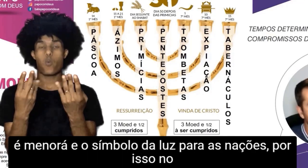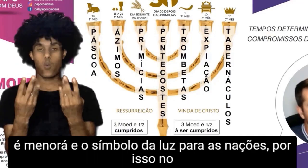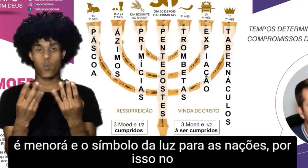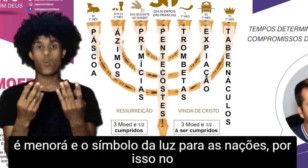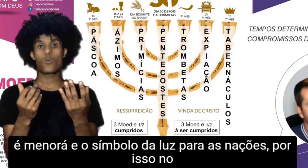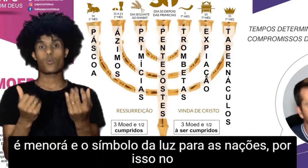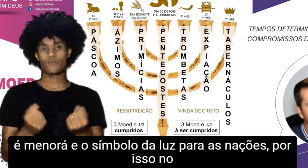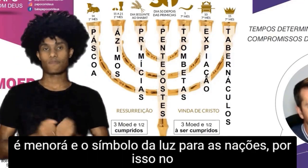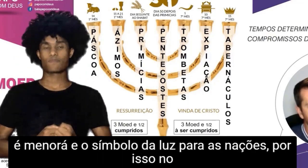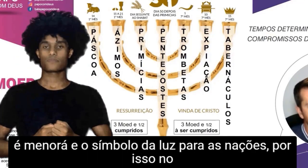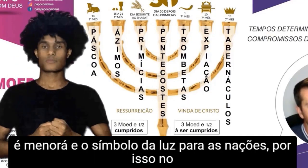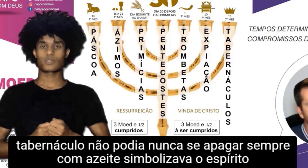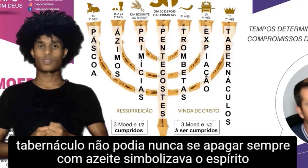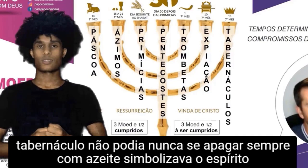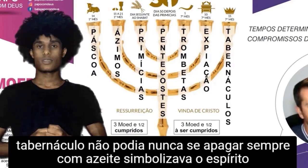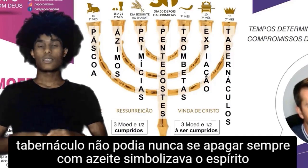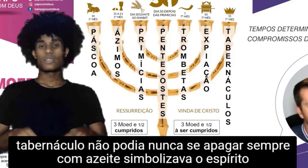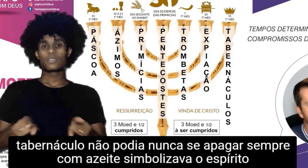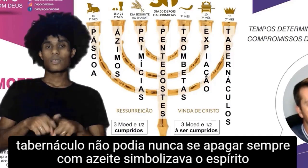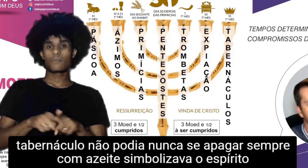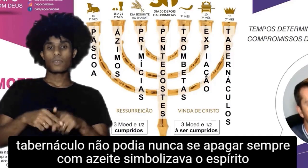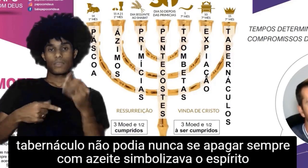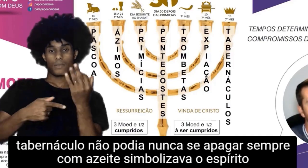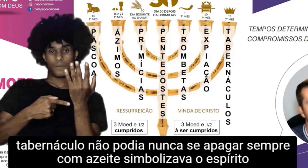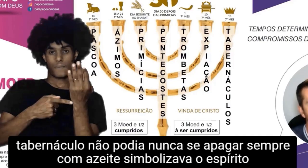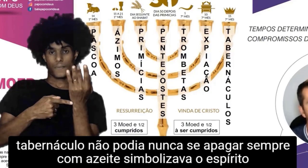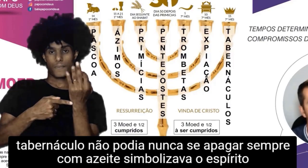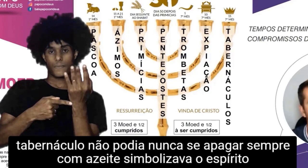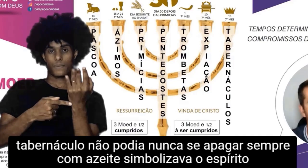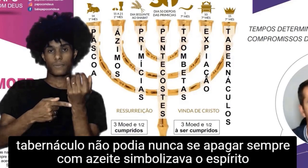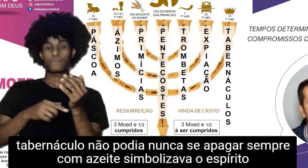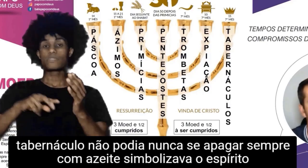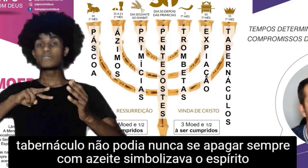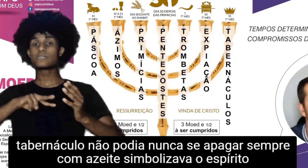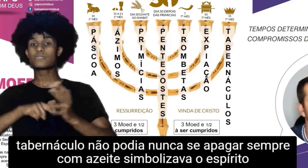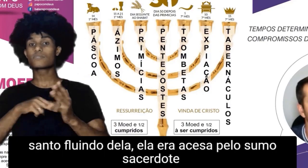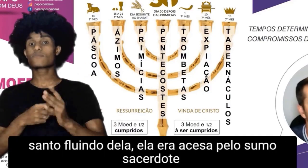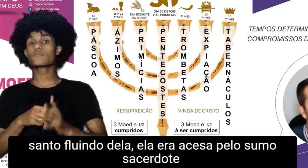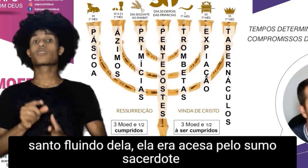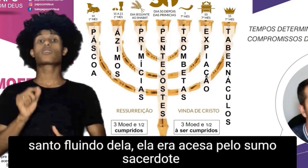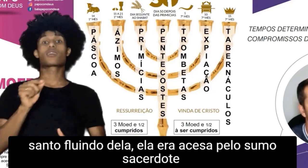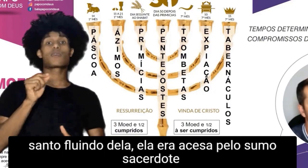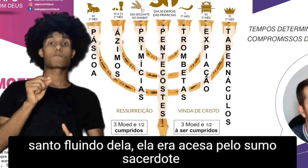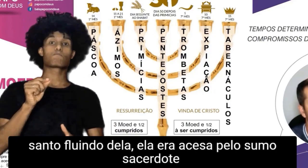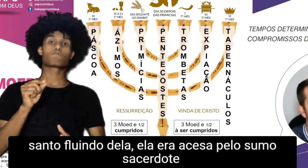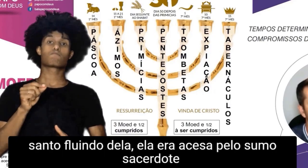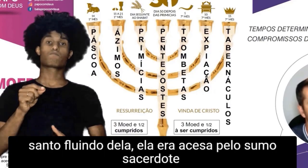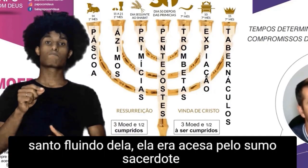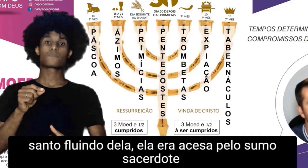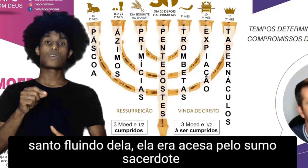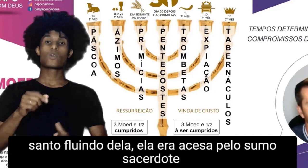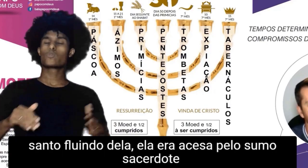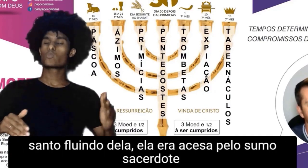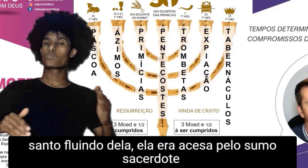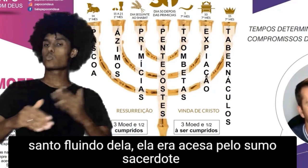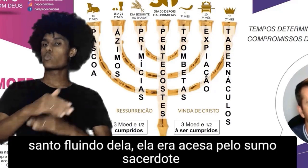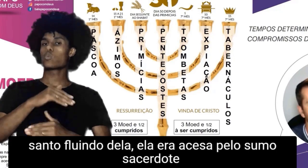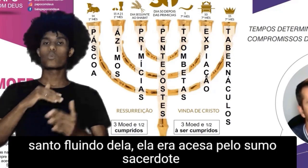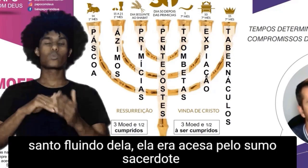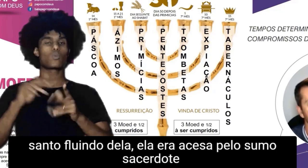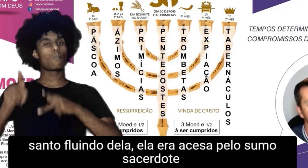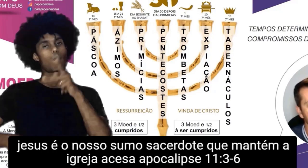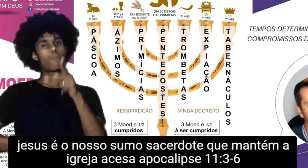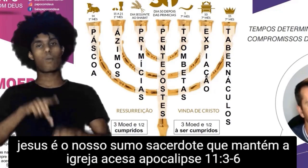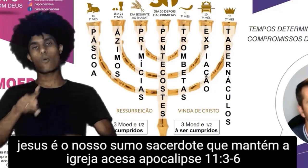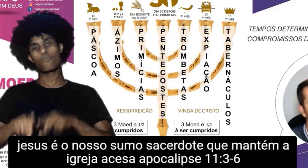as nações. Ó. Por isso no tabernáculo não podia nunca se apagar, sempre com azeite. Simbolizava o Espírito Santo fluindo dela. Ela era acesa pelo sumo